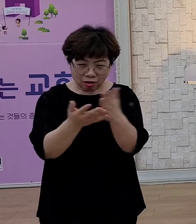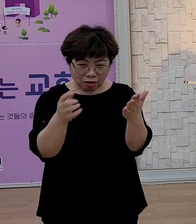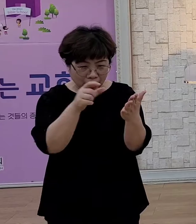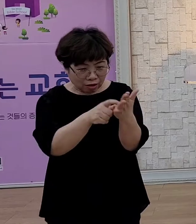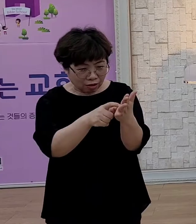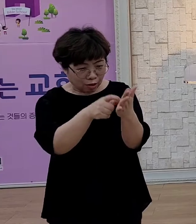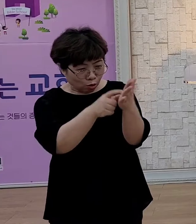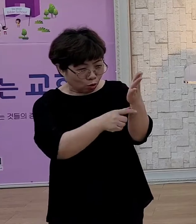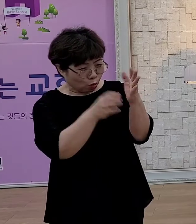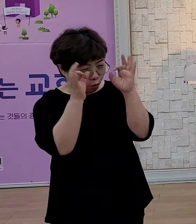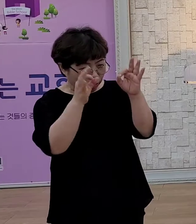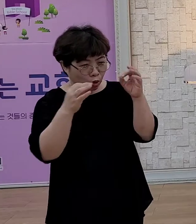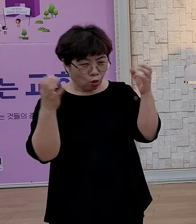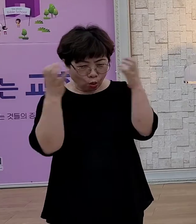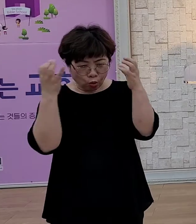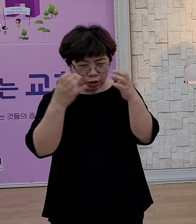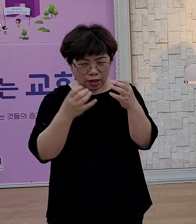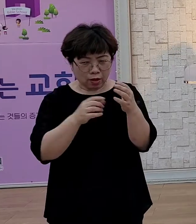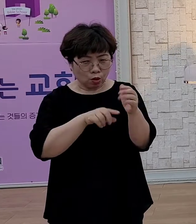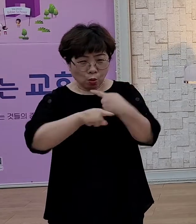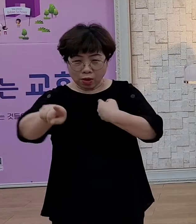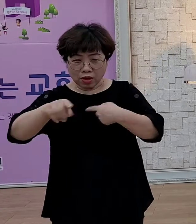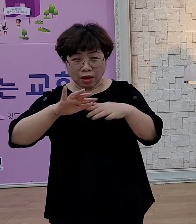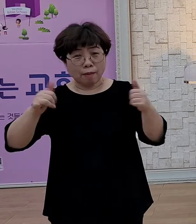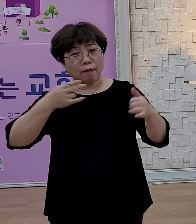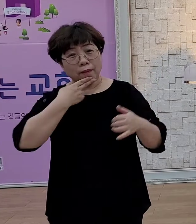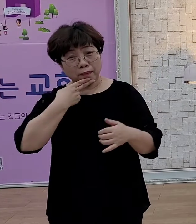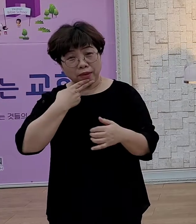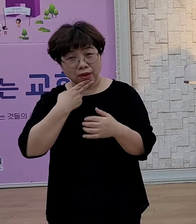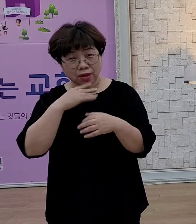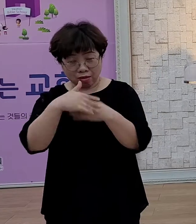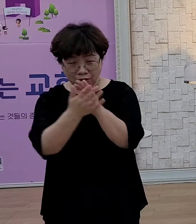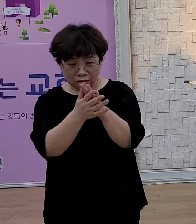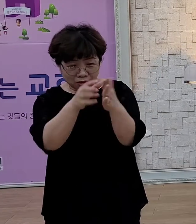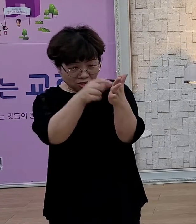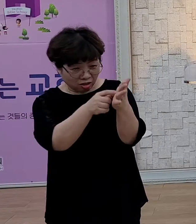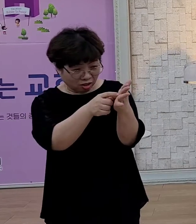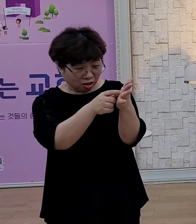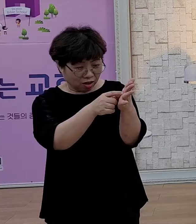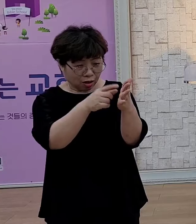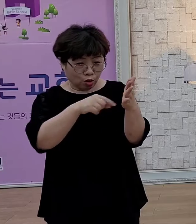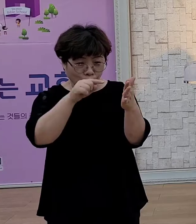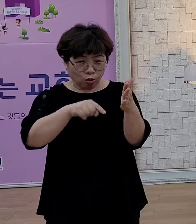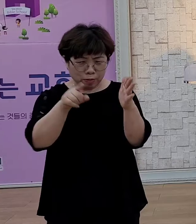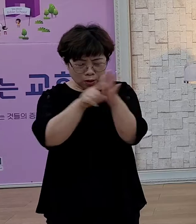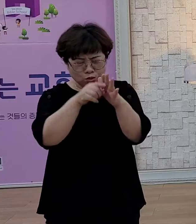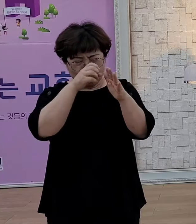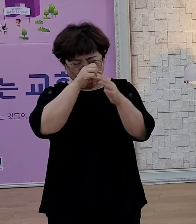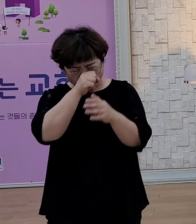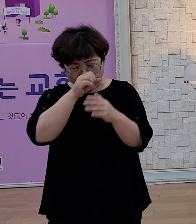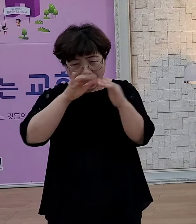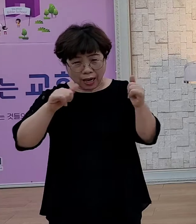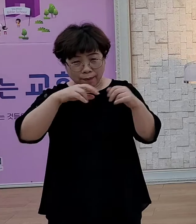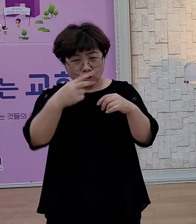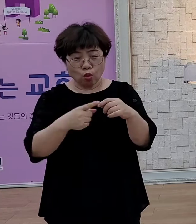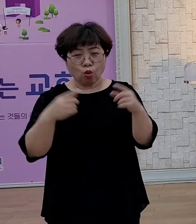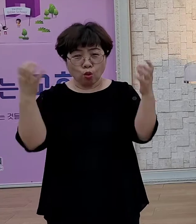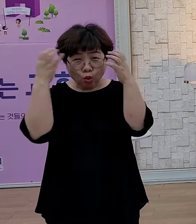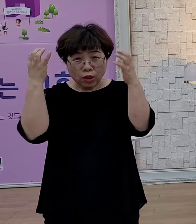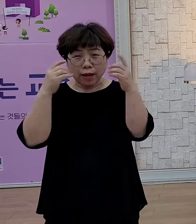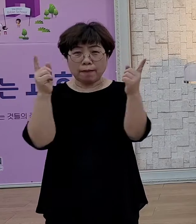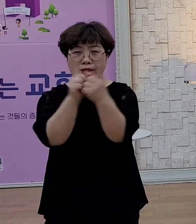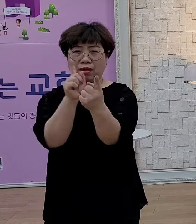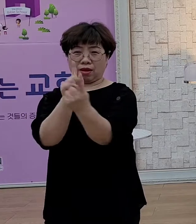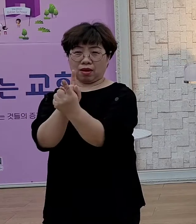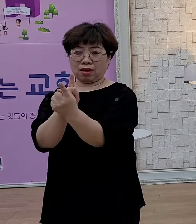비껴간 사람이 있습니까? 그렇지 않습니다. 성경을 봐도 아무리 믿음이 좋아도 그들에게도 고난이